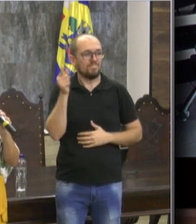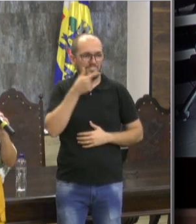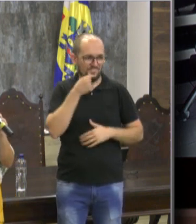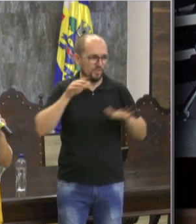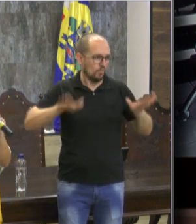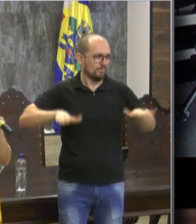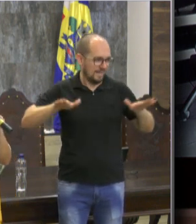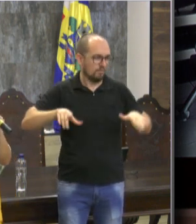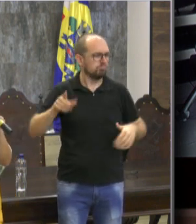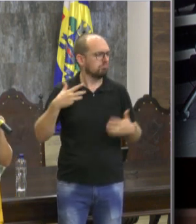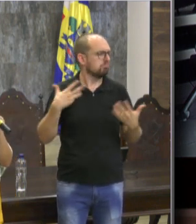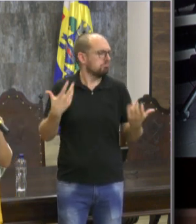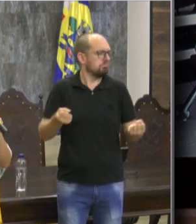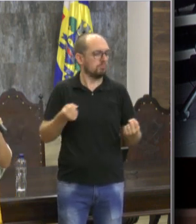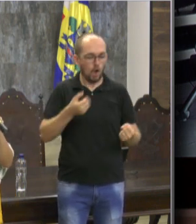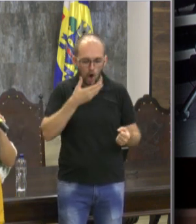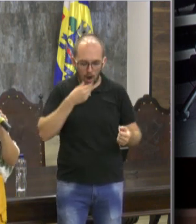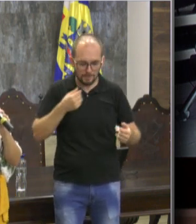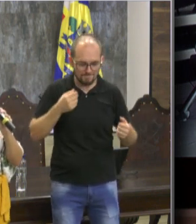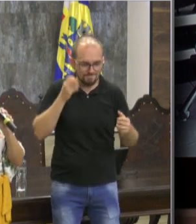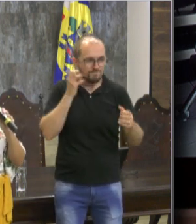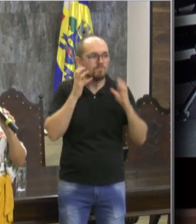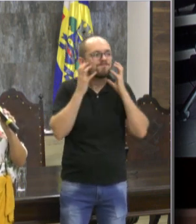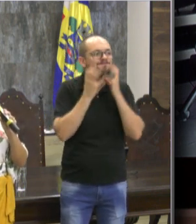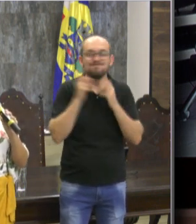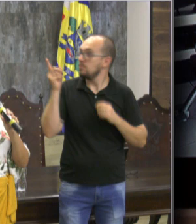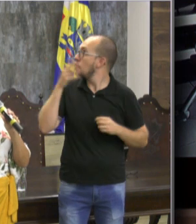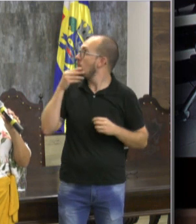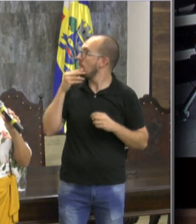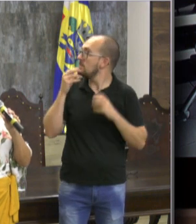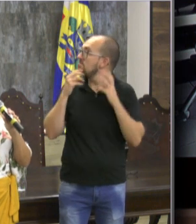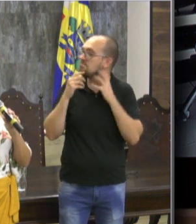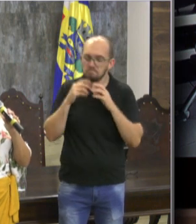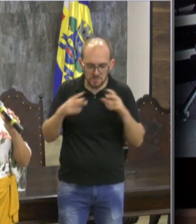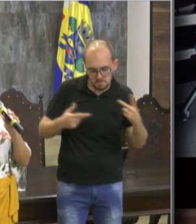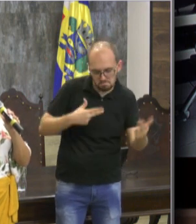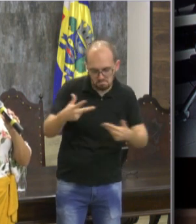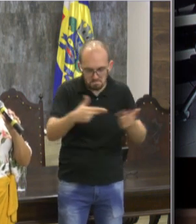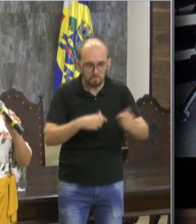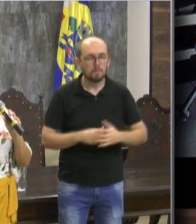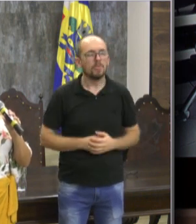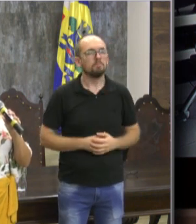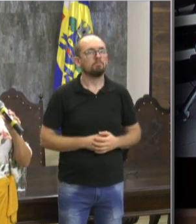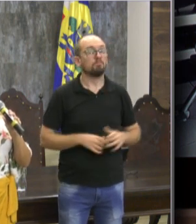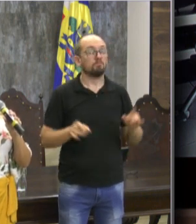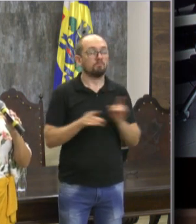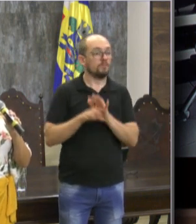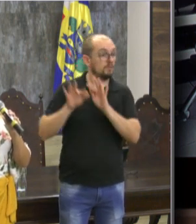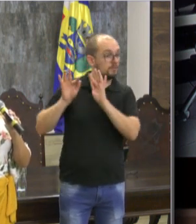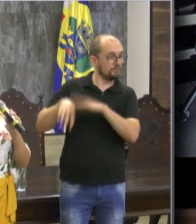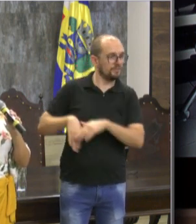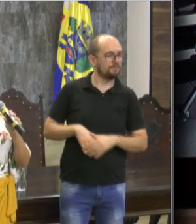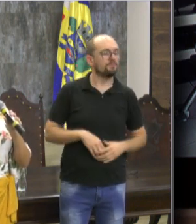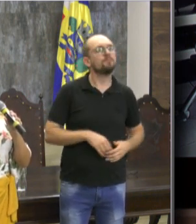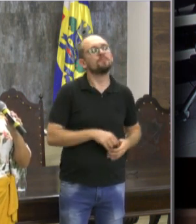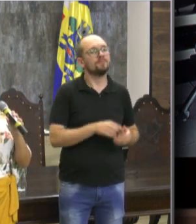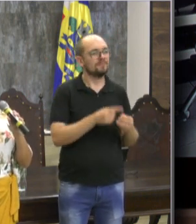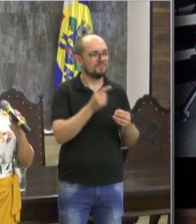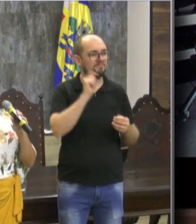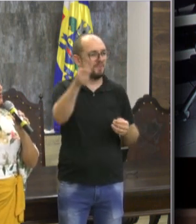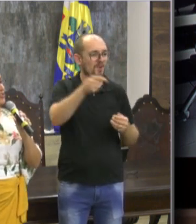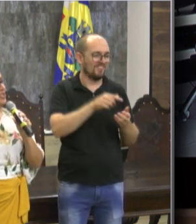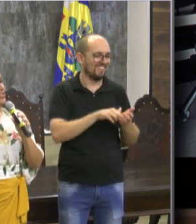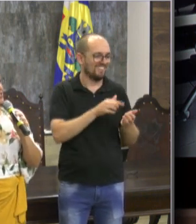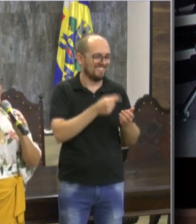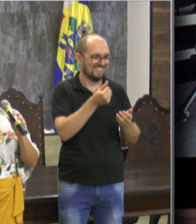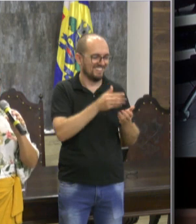aceitou esse cabeleireiro cortar o cabelo e ele fez o pagamento para o cabeleireiro. Então, assim, onde eu vou dar palestra, a gente foi em Itaí